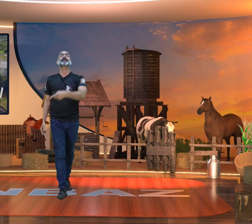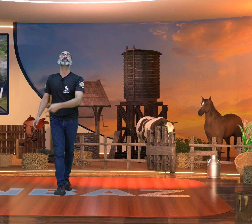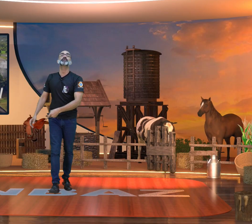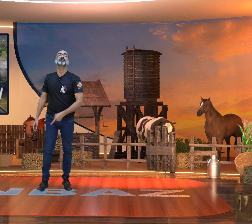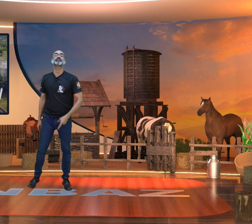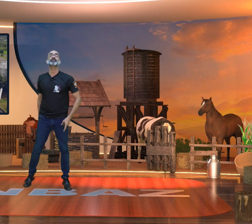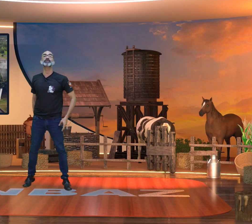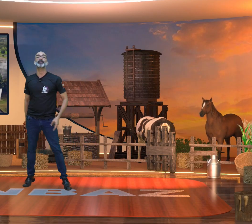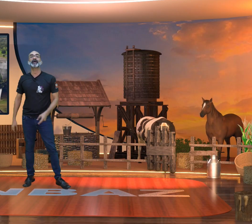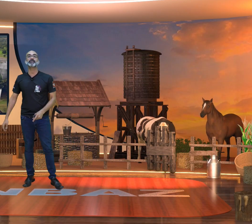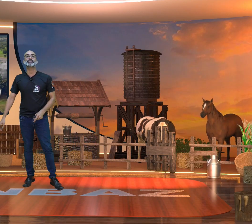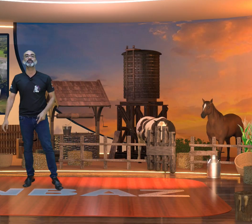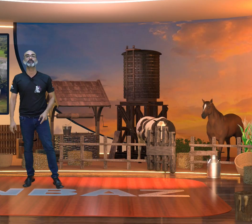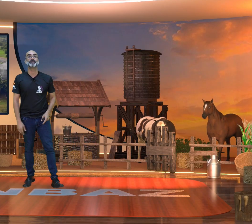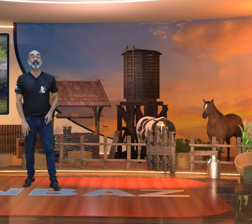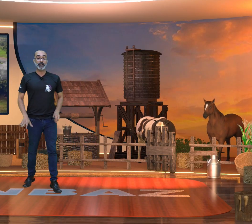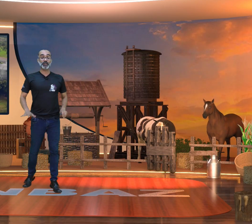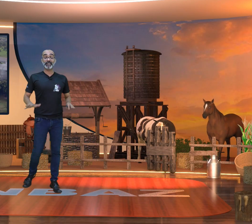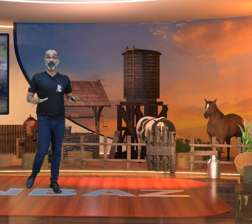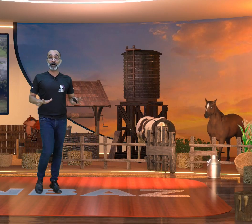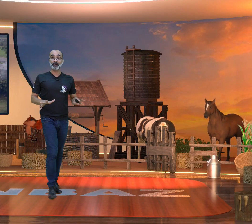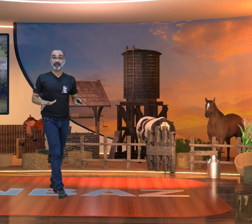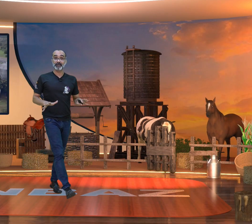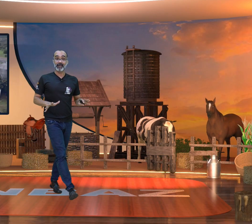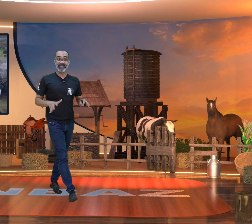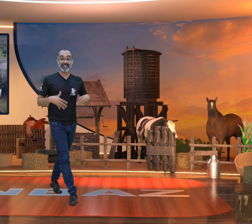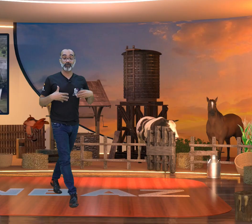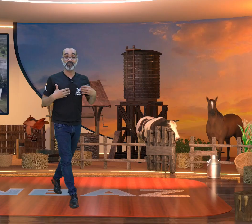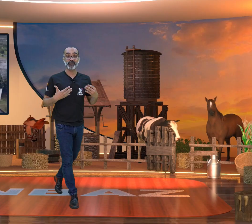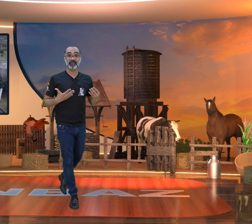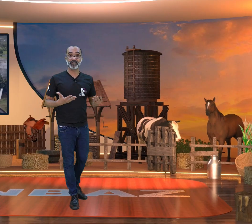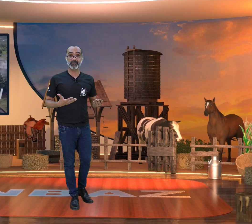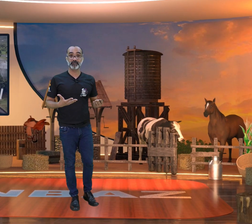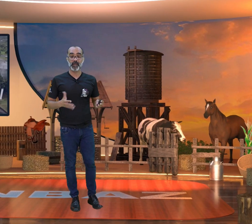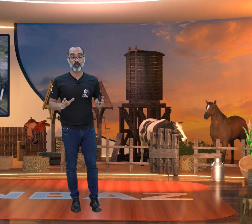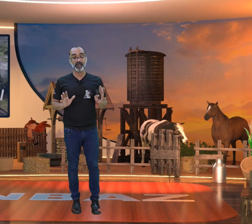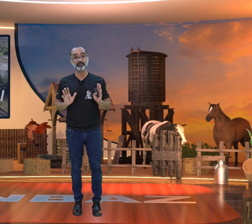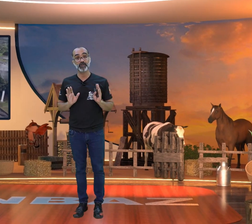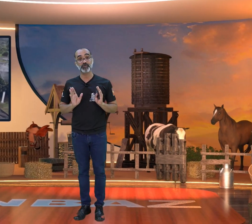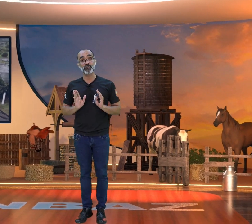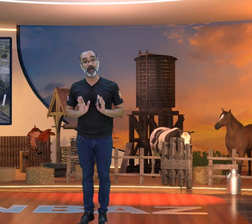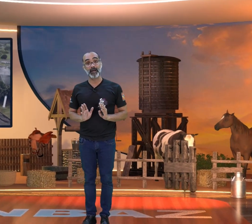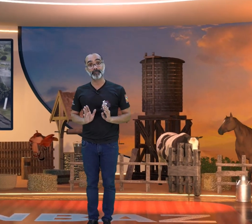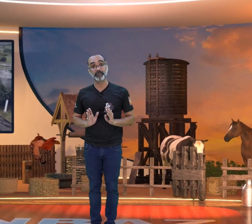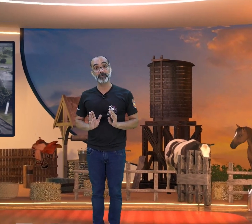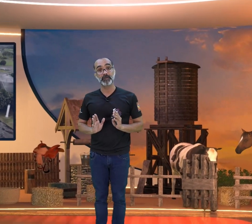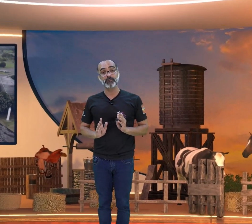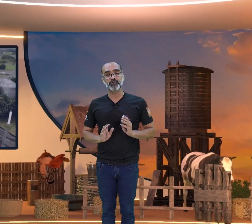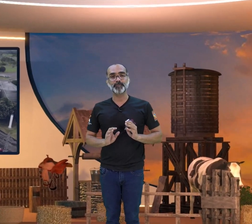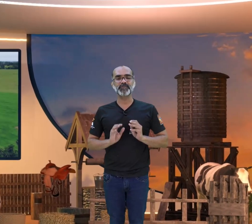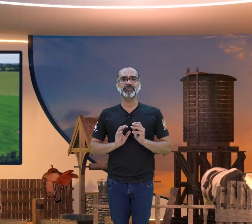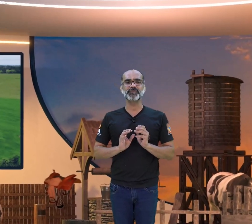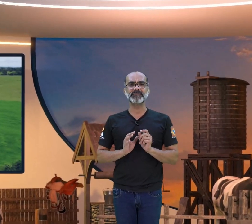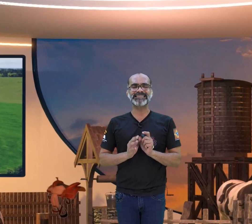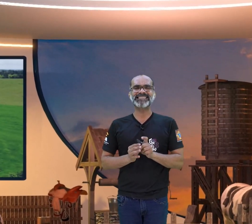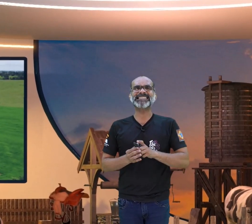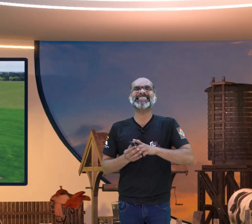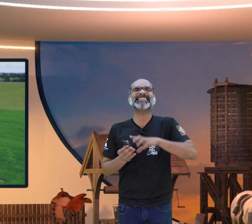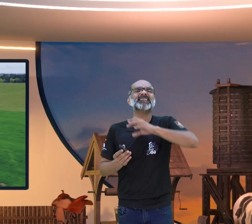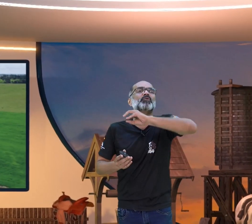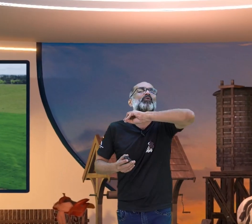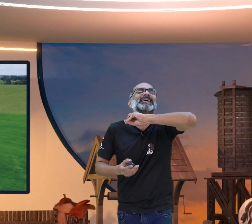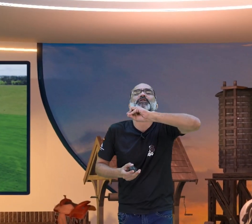professor? Suinocultura parte 1. Só que ó, essa aula de revisão é um bate-bola jogo rápido, só para a